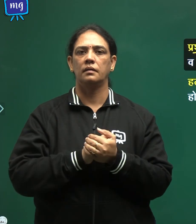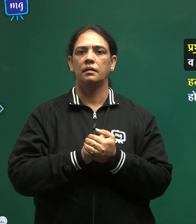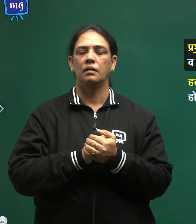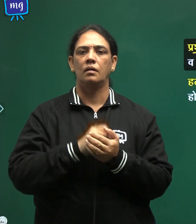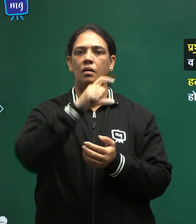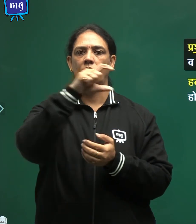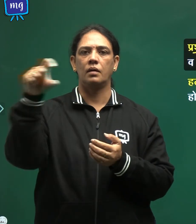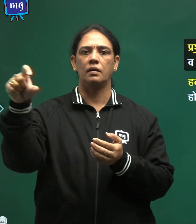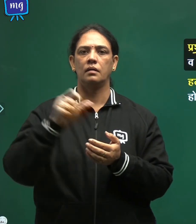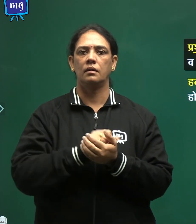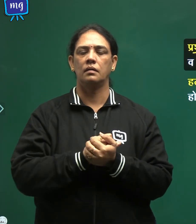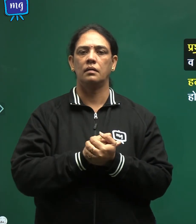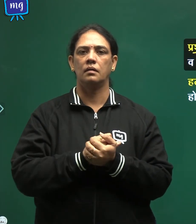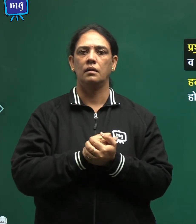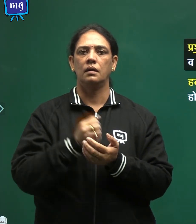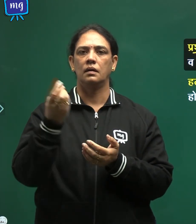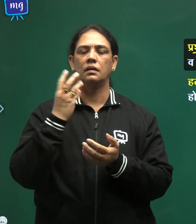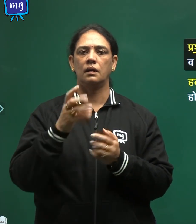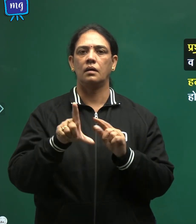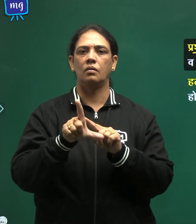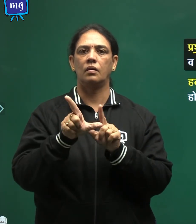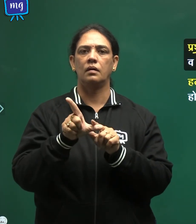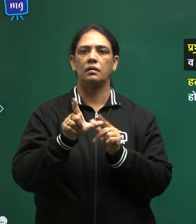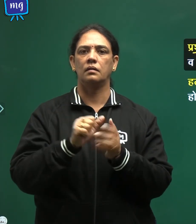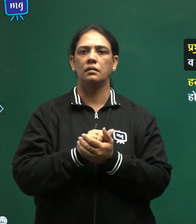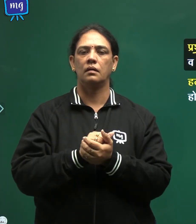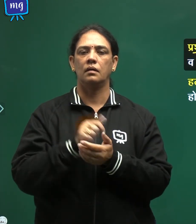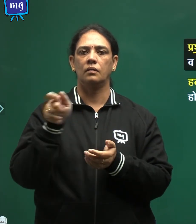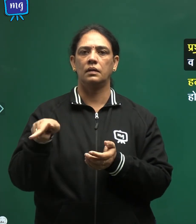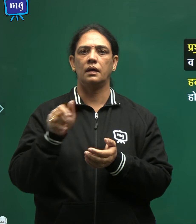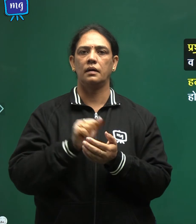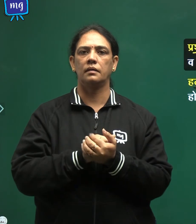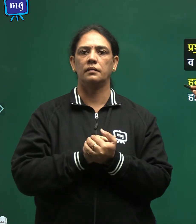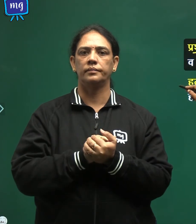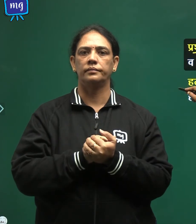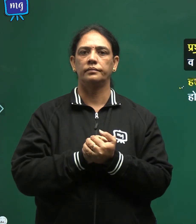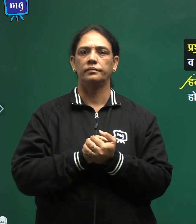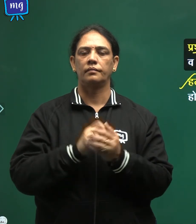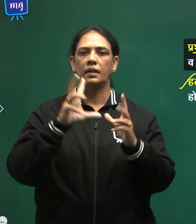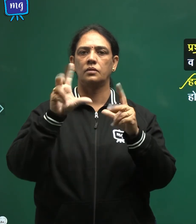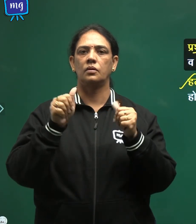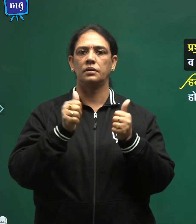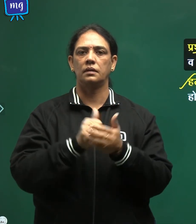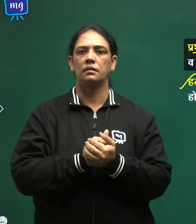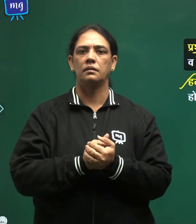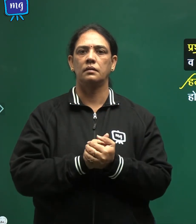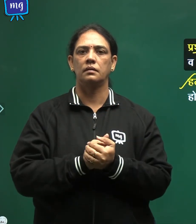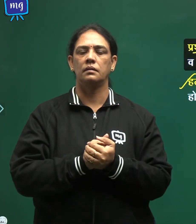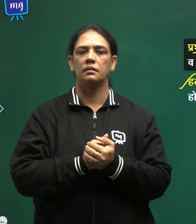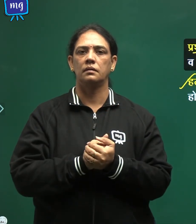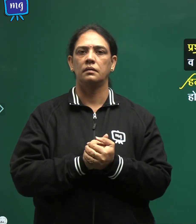व कितने कोण होते हैं? हल